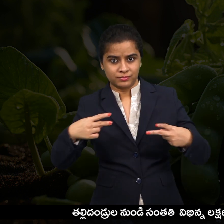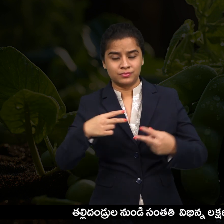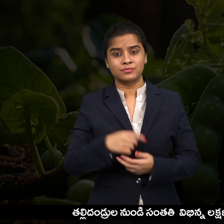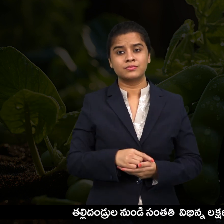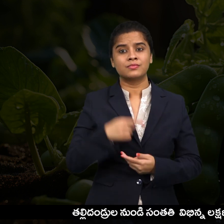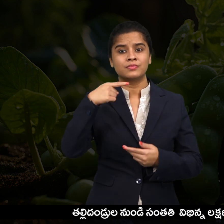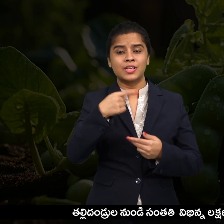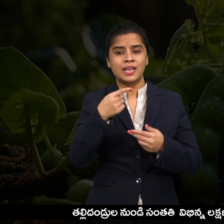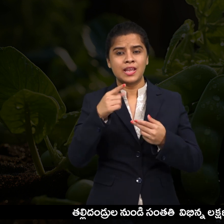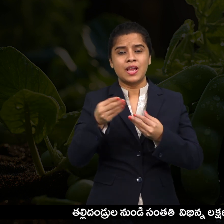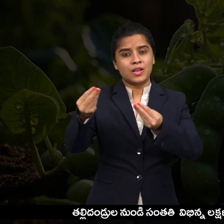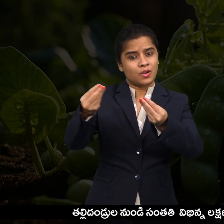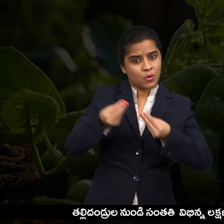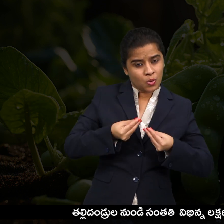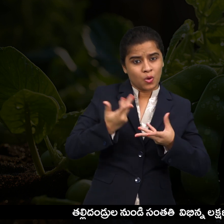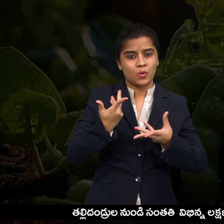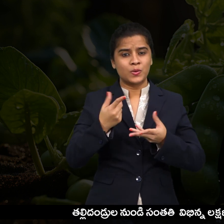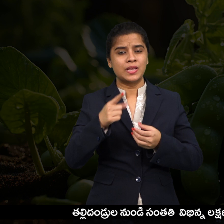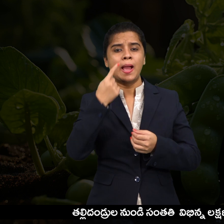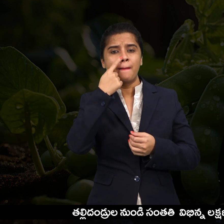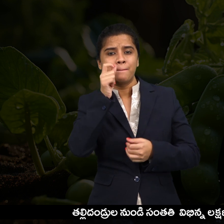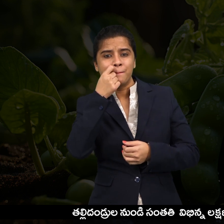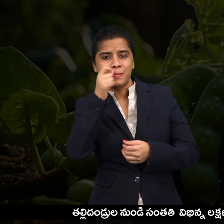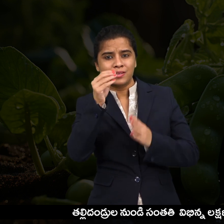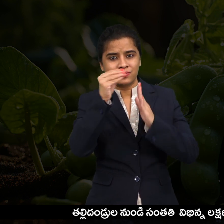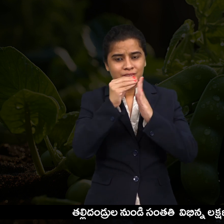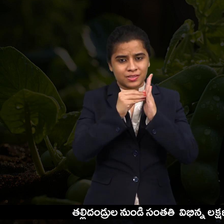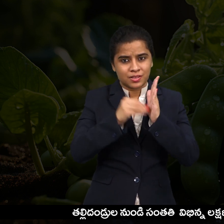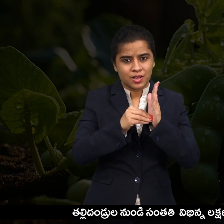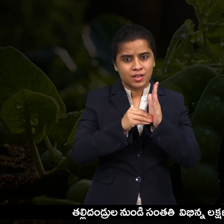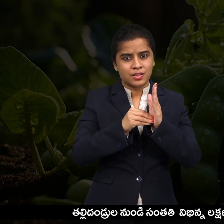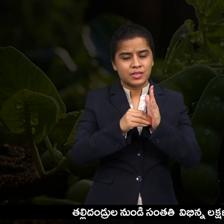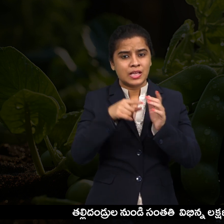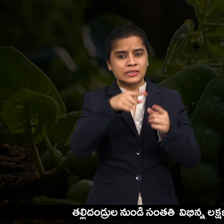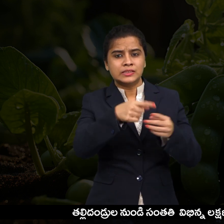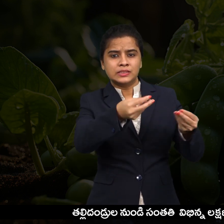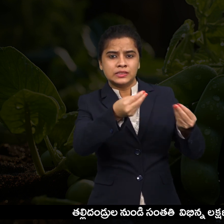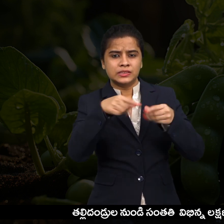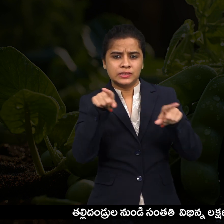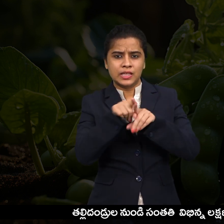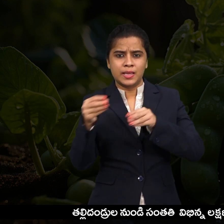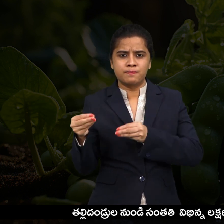తల్లిదండ్రుల నుండి సంతతి విభిన్న లక్షణాలను పొందే ప్రక్రియను ఆనువంశికత అంటారు.